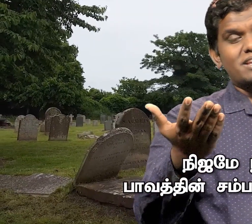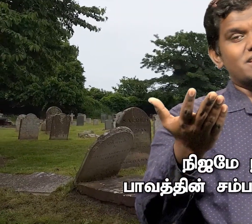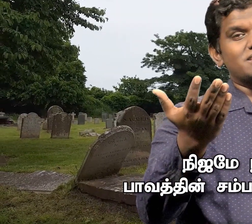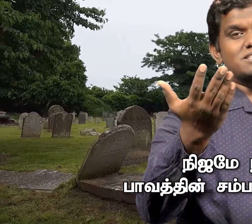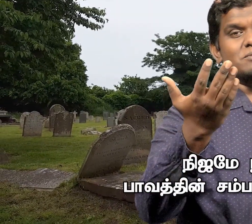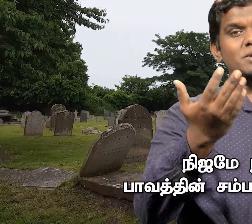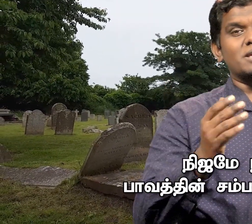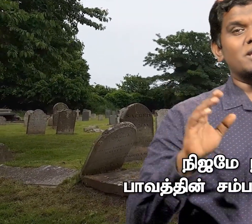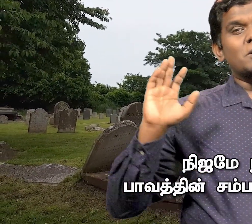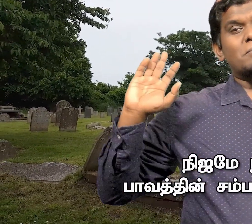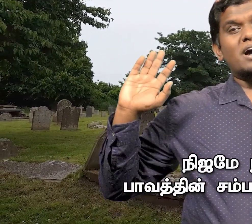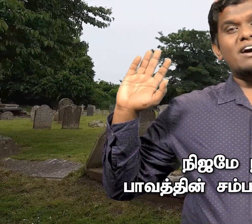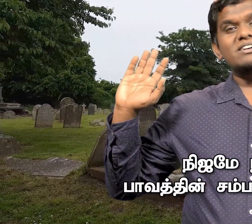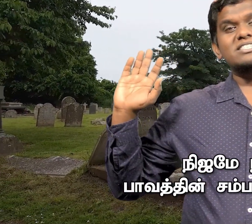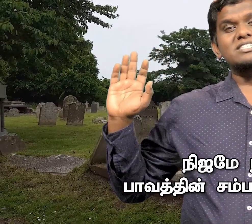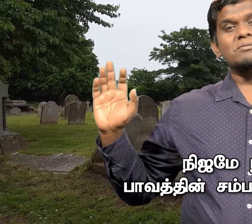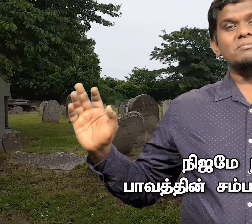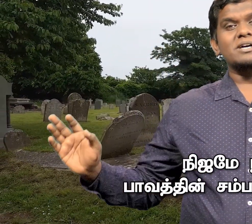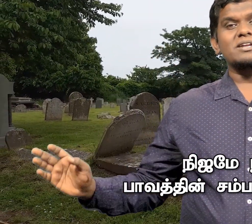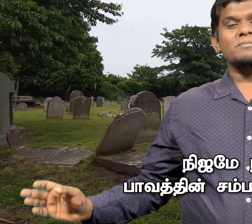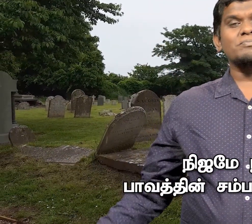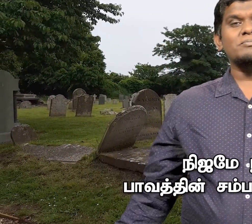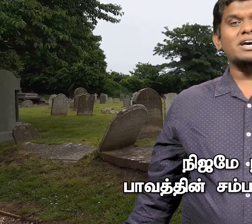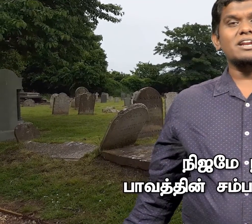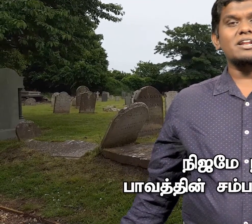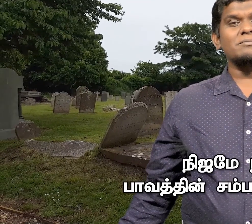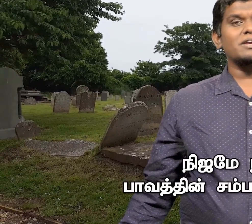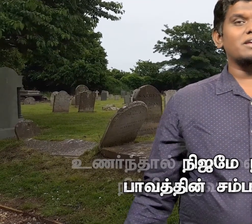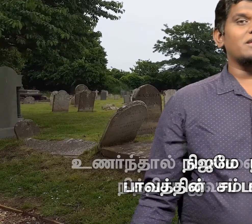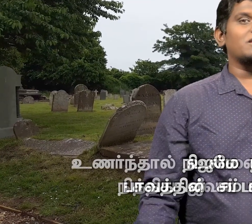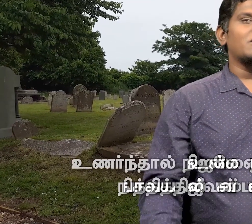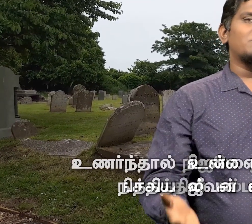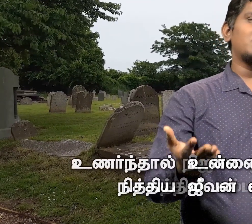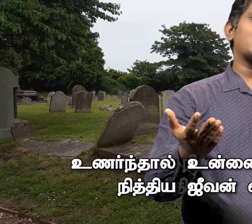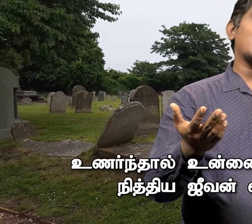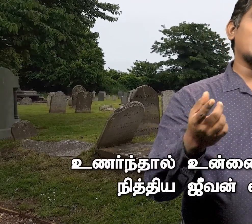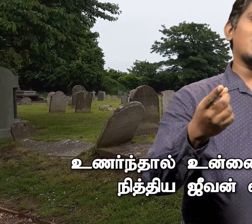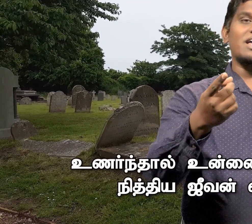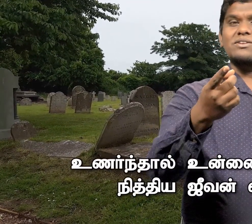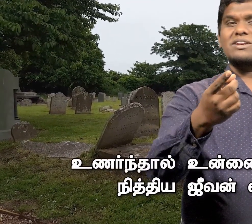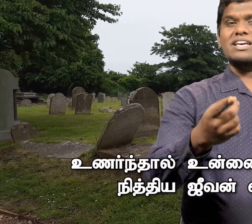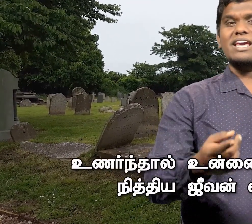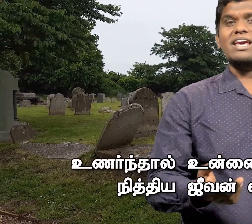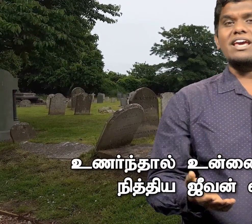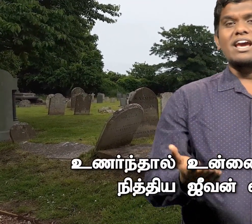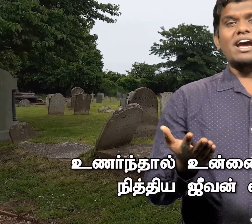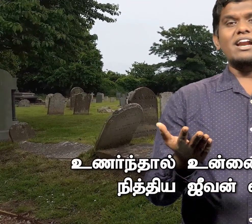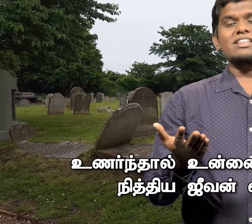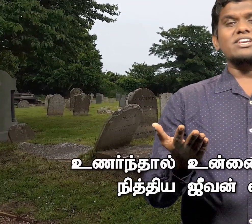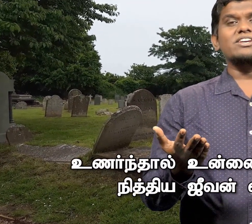நிஜமே நிஜமே பாவத்தின் சம்பளம் மரணமே உணர்ந்தால்